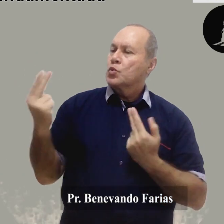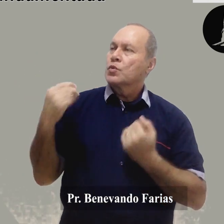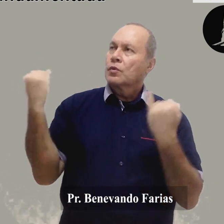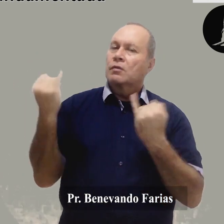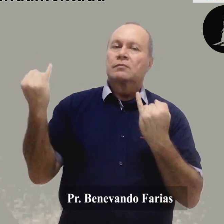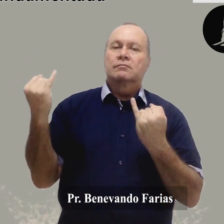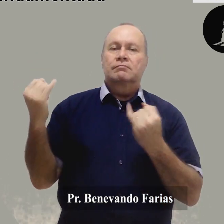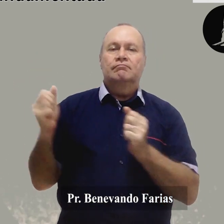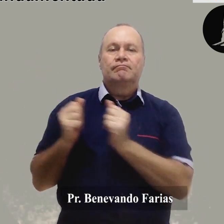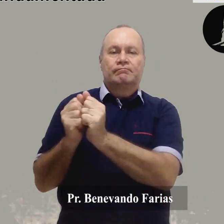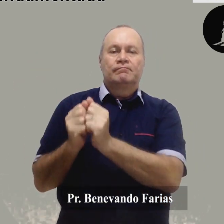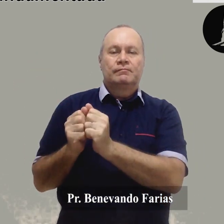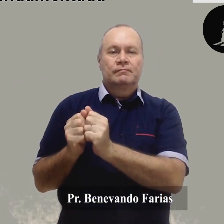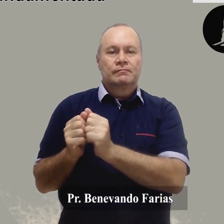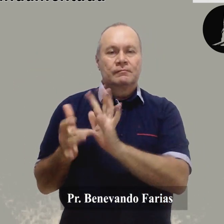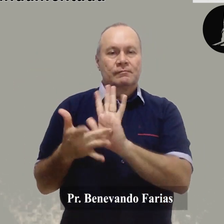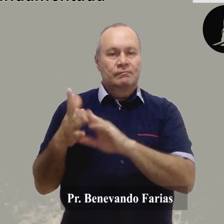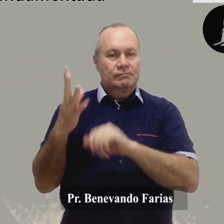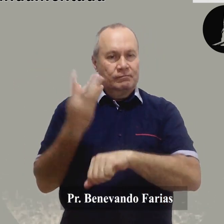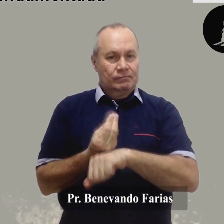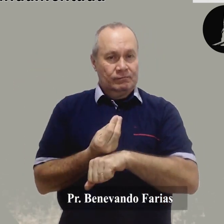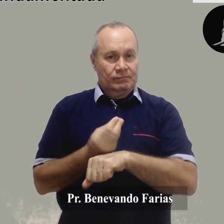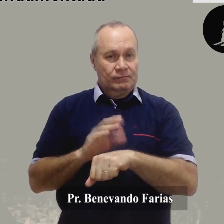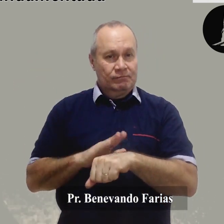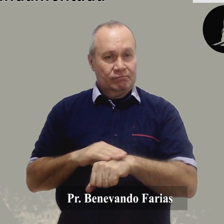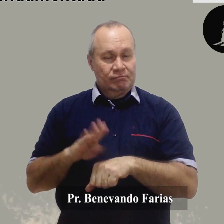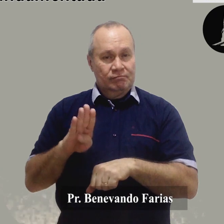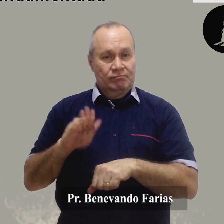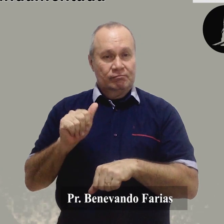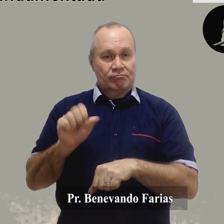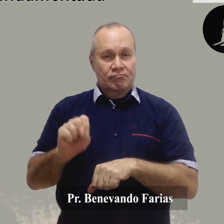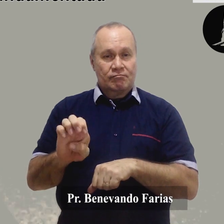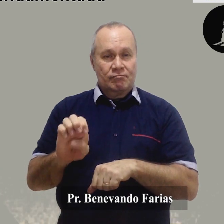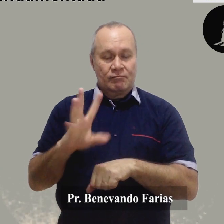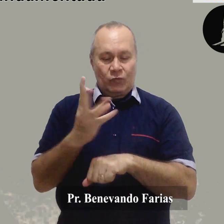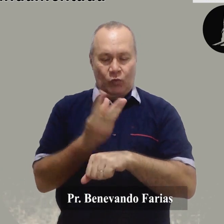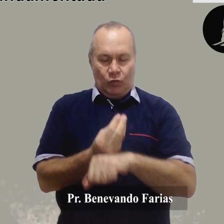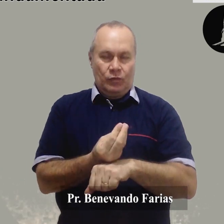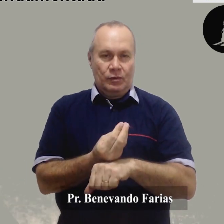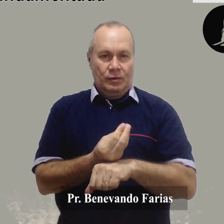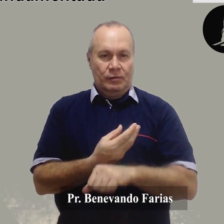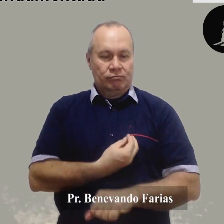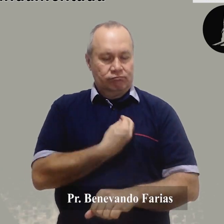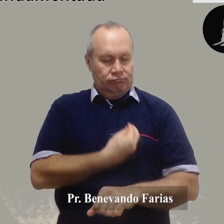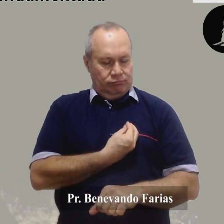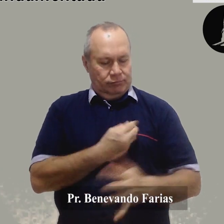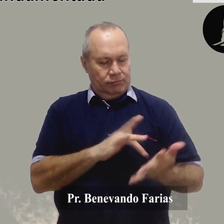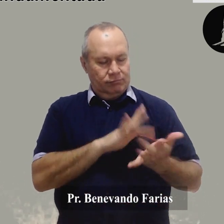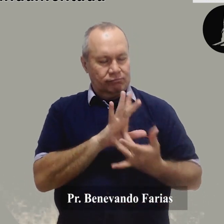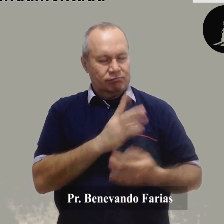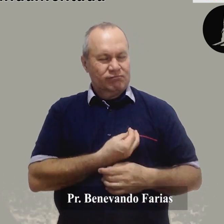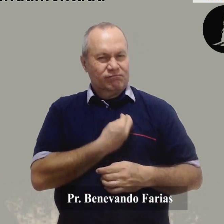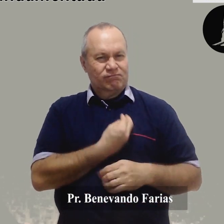ele. Portanto, Jesus é o fundamento da igreja e o fundamento das nossas